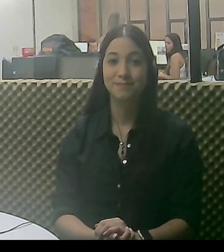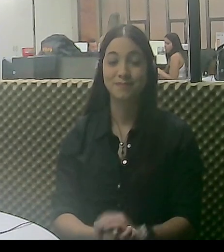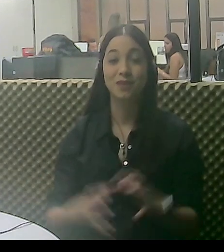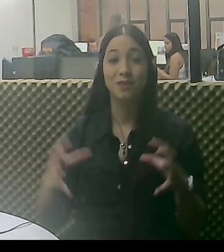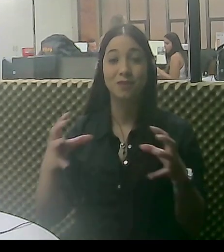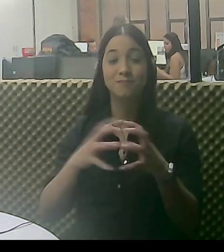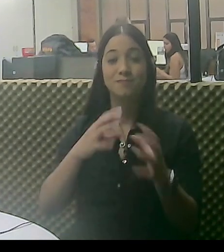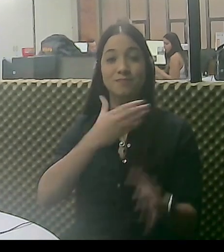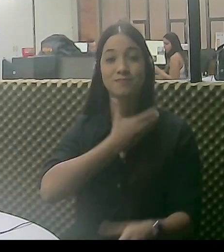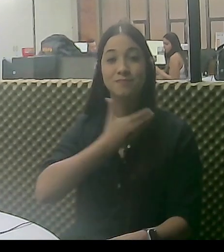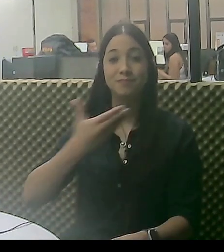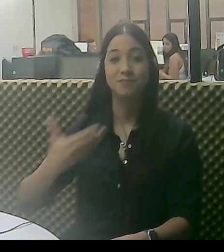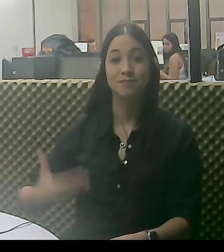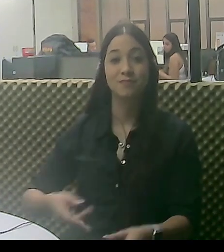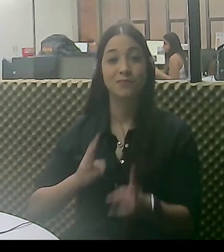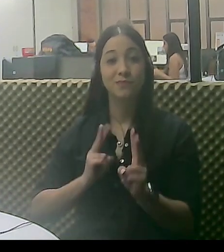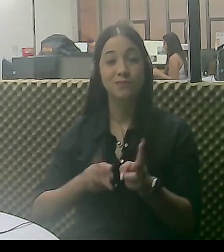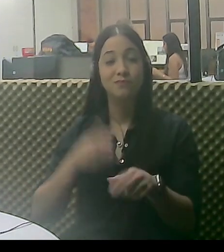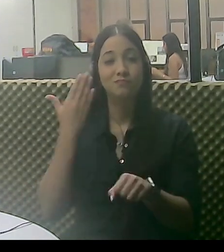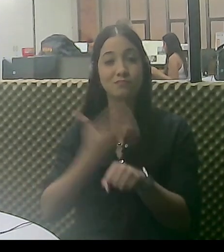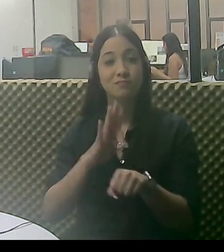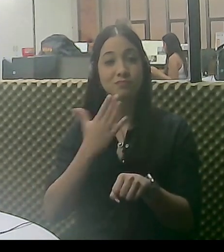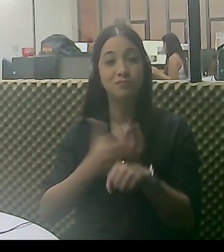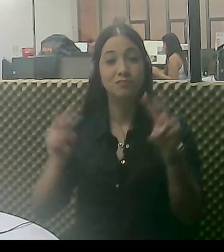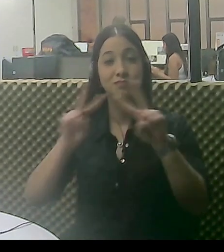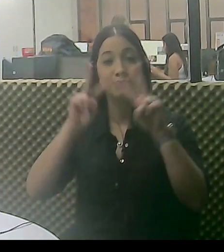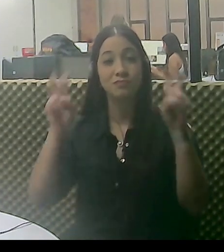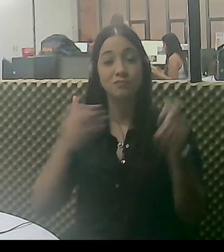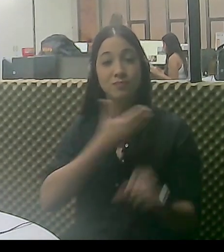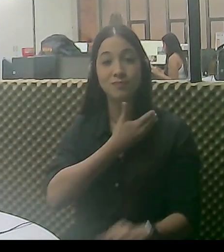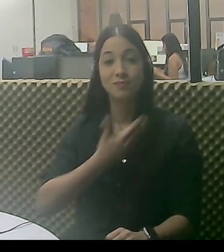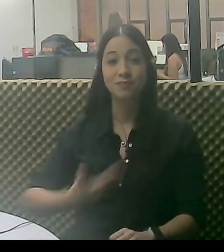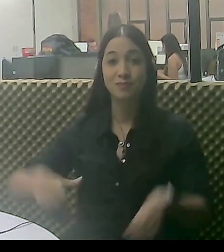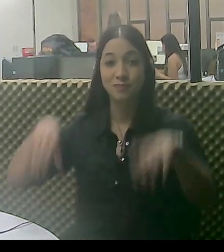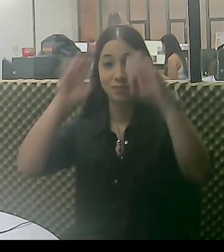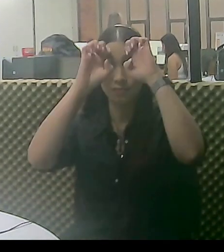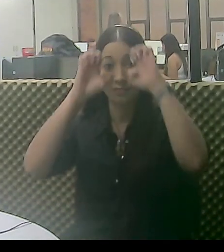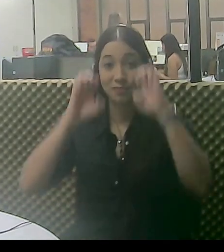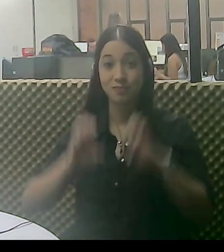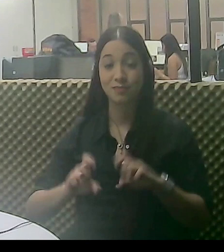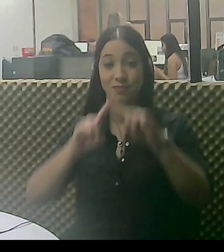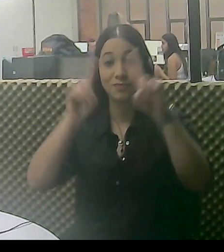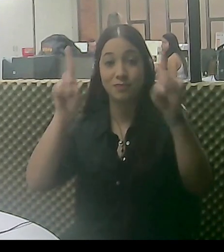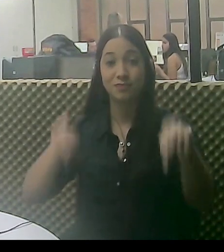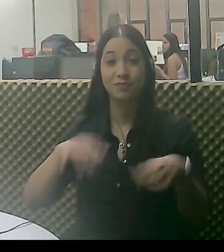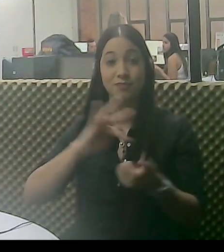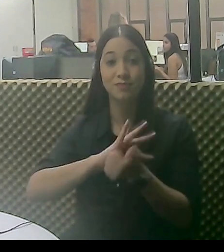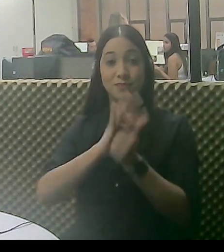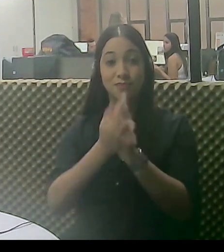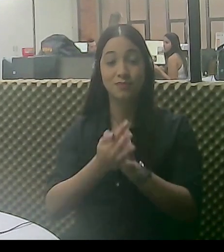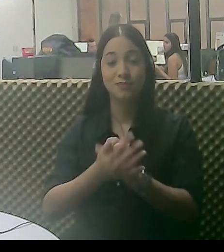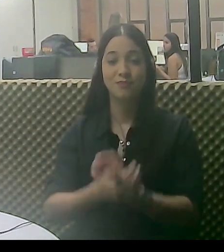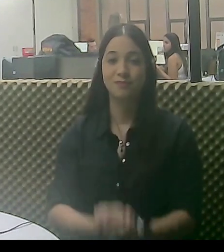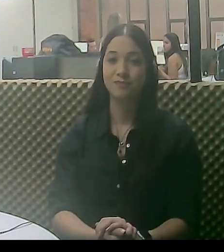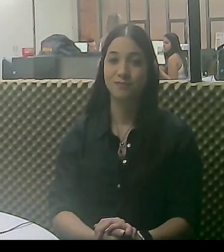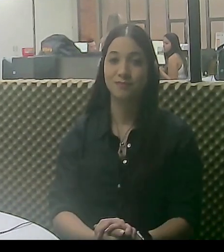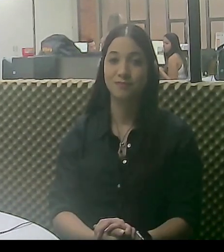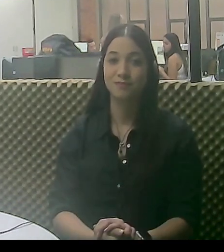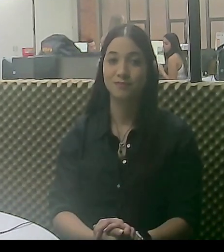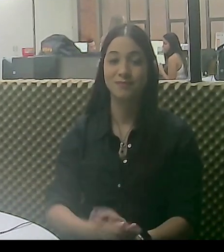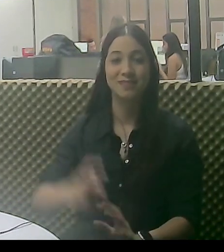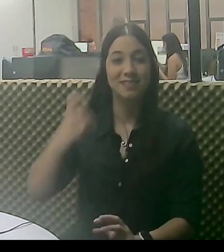Comitê de Governança continua com treinamento sobre governança e ética junto a servidores da FUTEL.